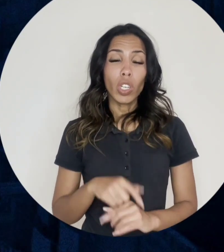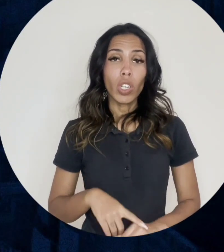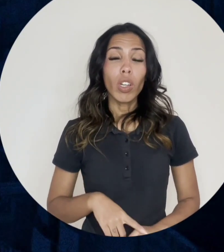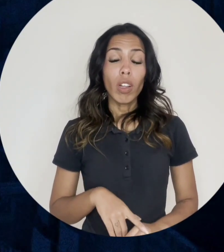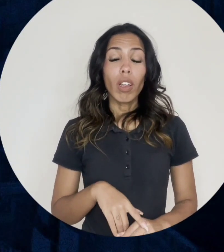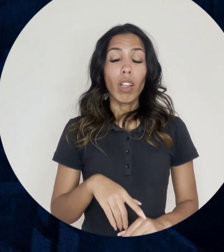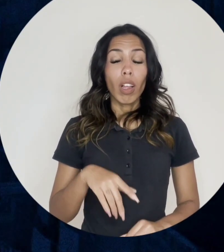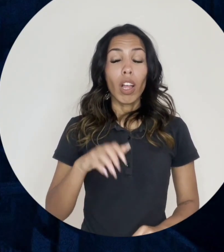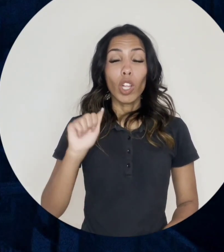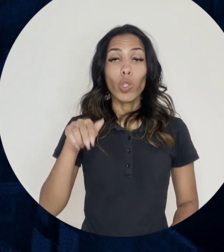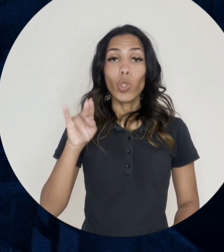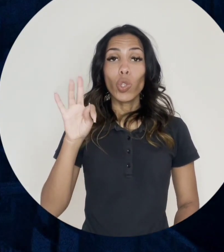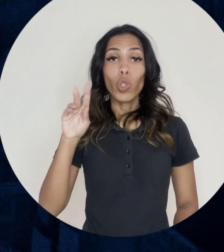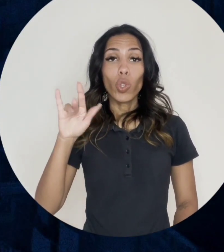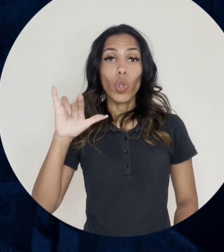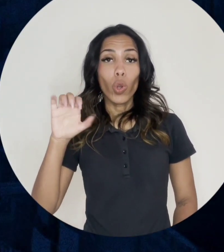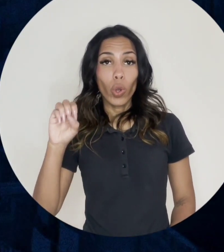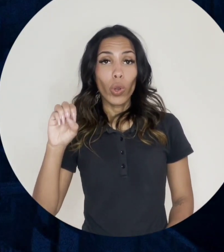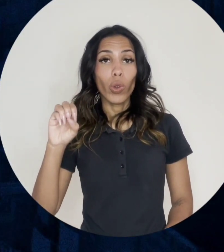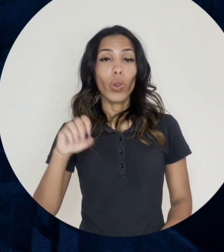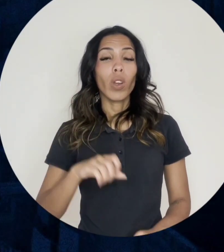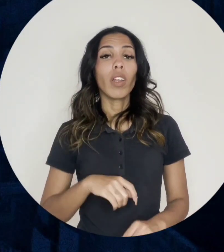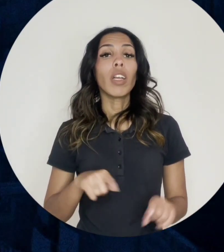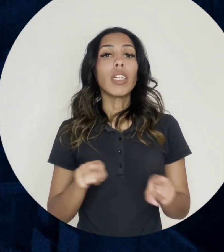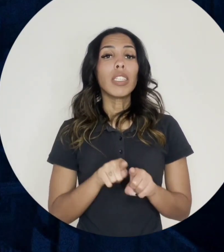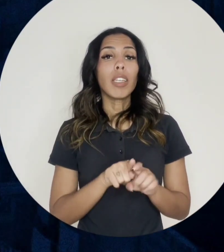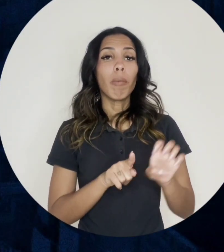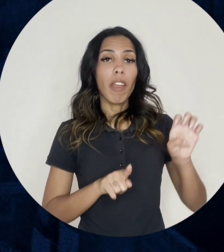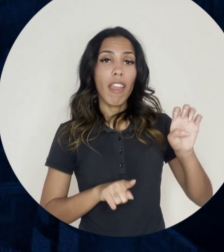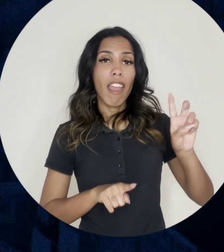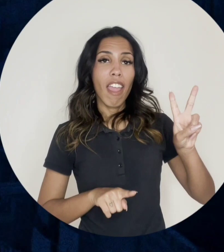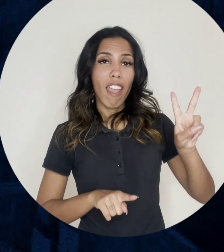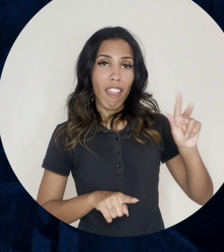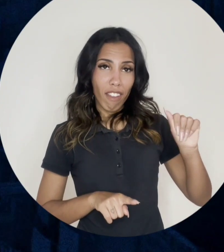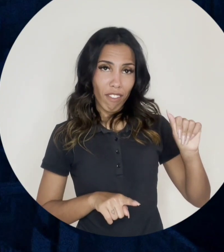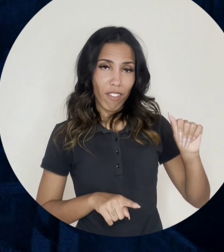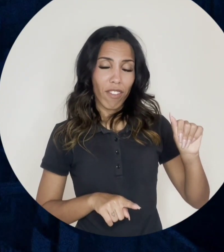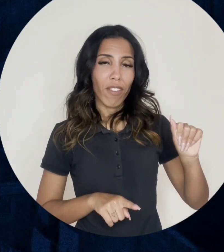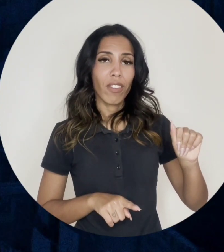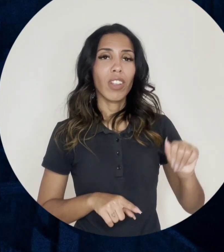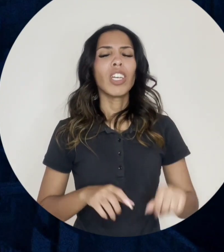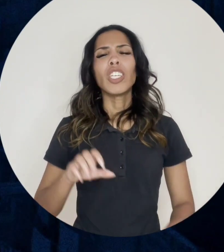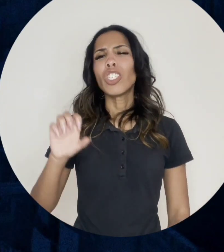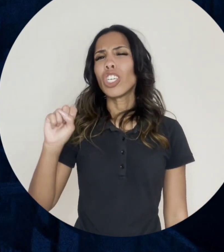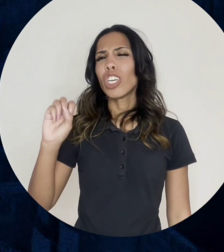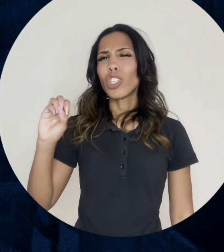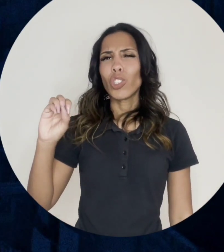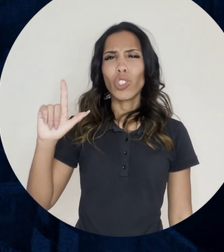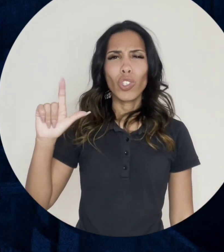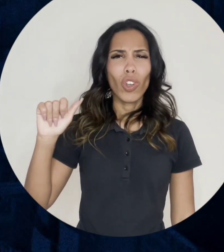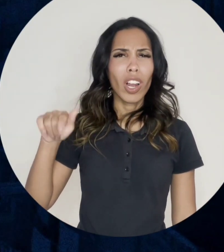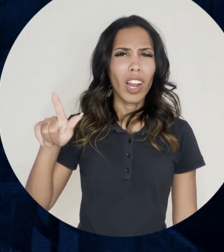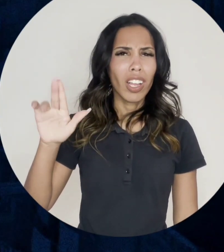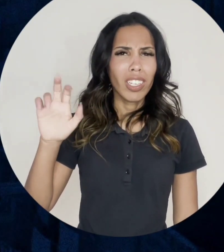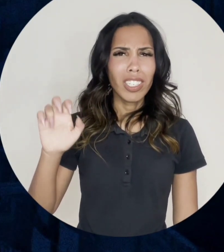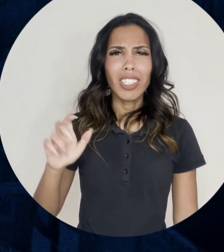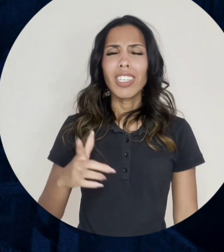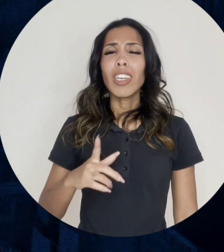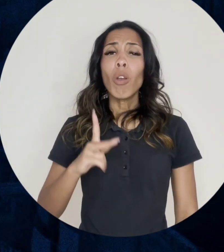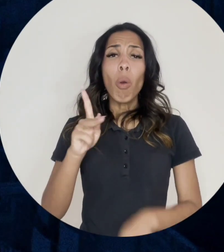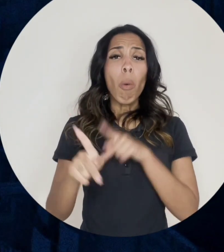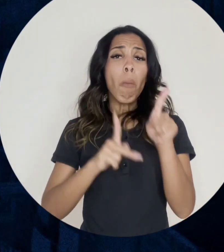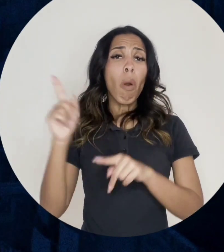Leal. E a professora Eva, tinha a Solange, tinha um povo que